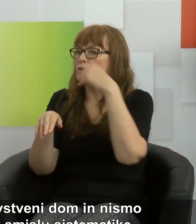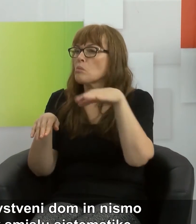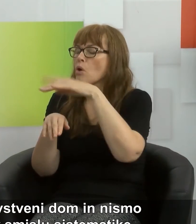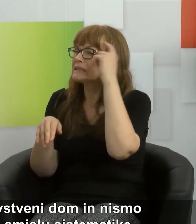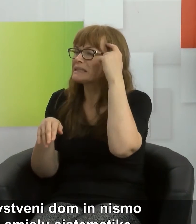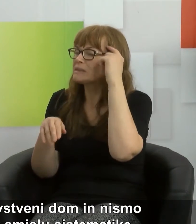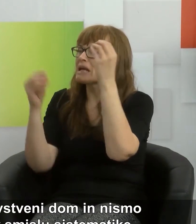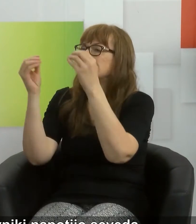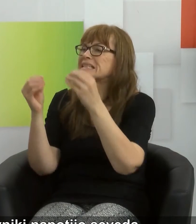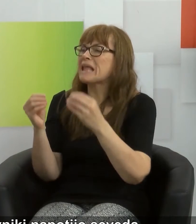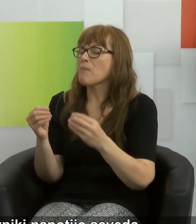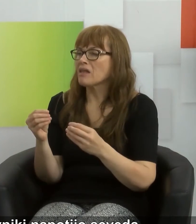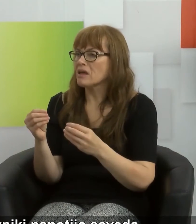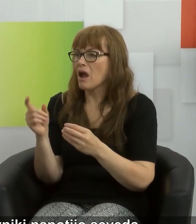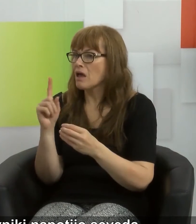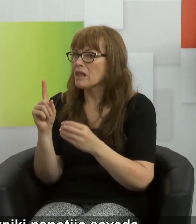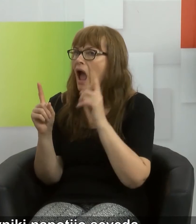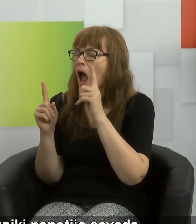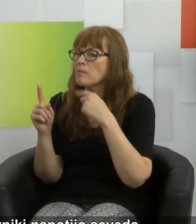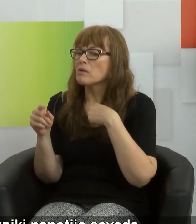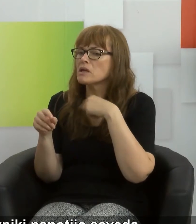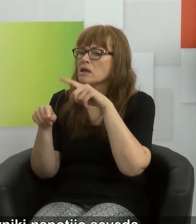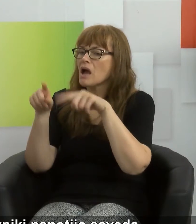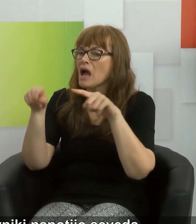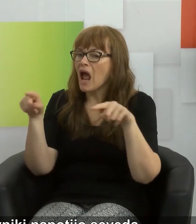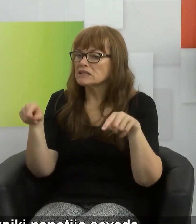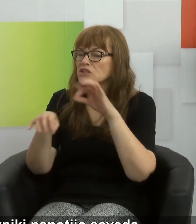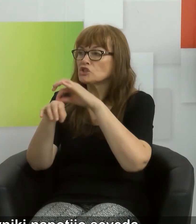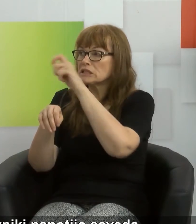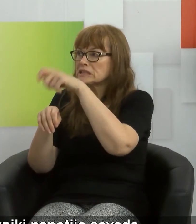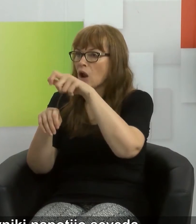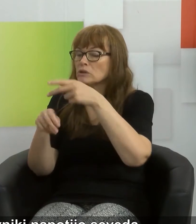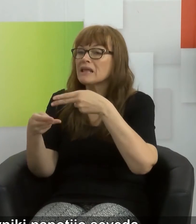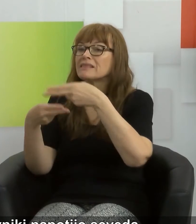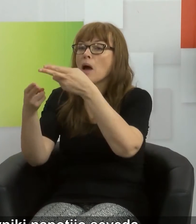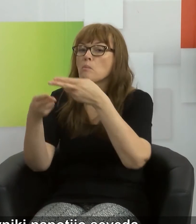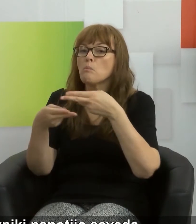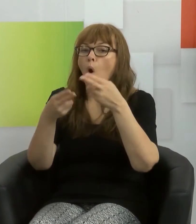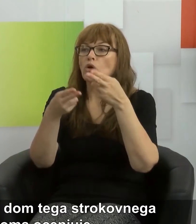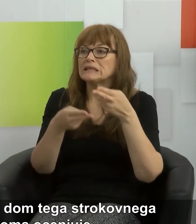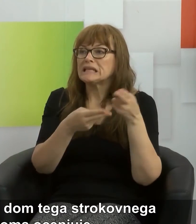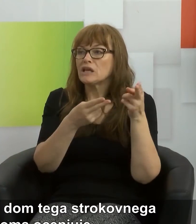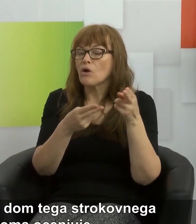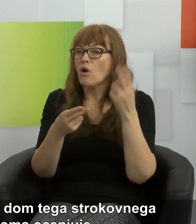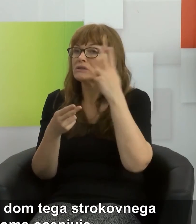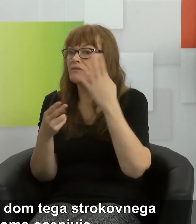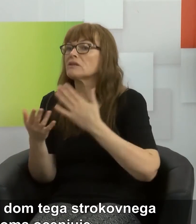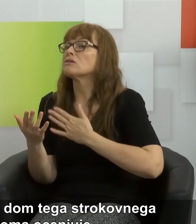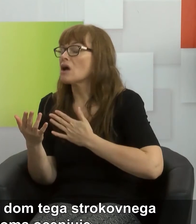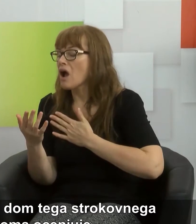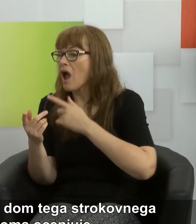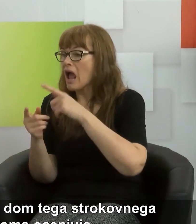v smislu sistematike, ampak jih različni zdravniki napotijo. Seveda, zakaj? Ker